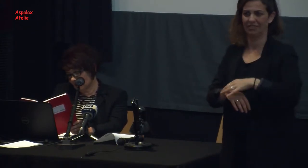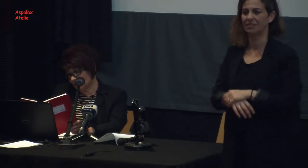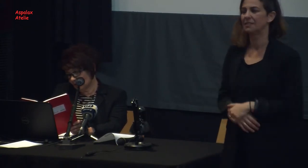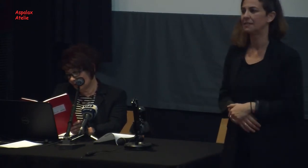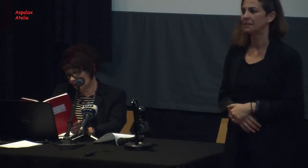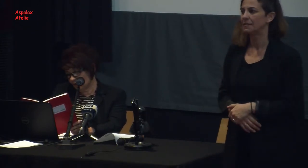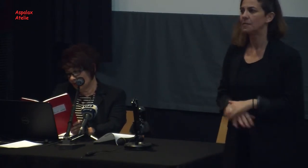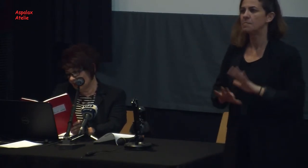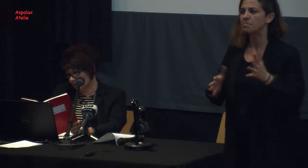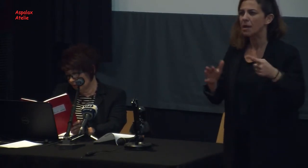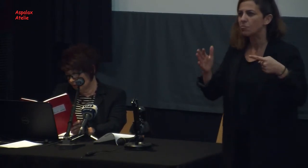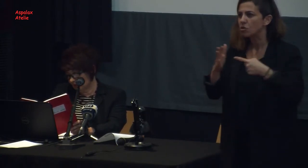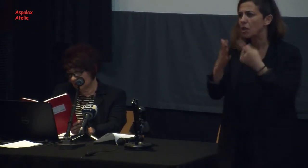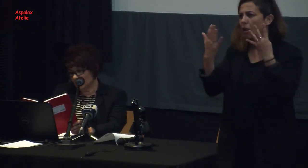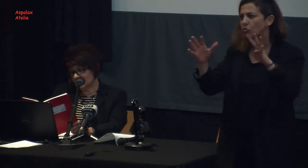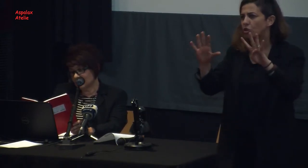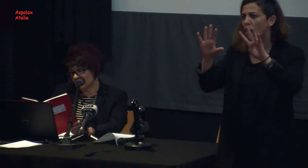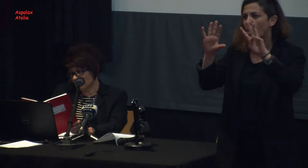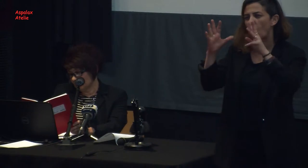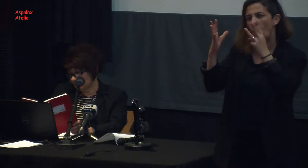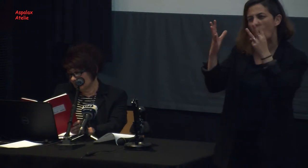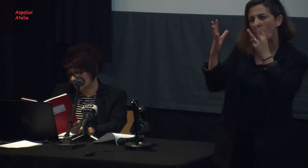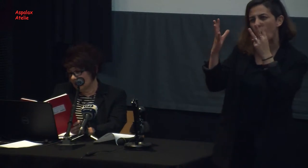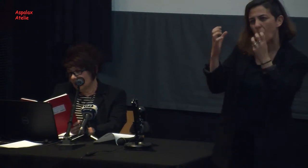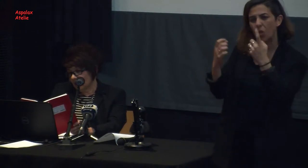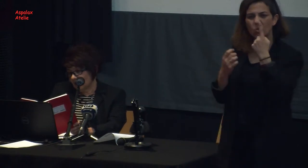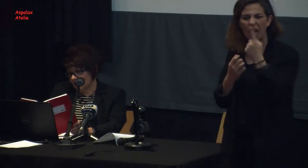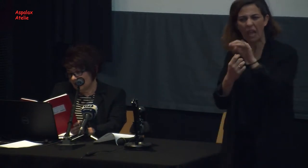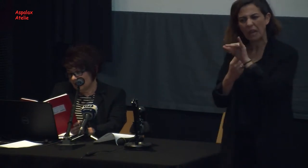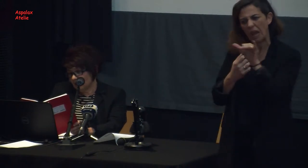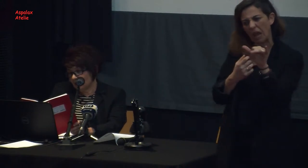Αυτό ήταν γύρω στο 81 με 84,